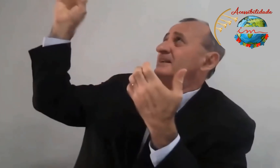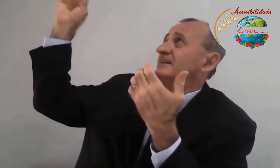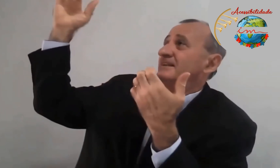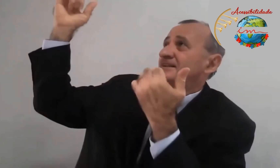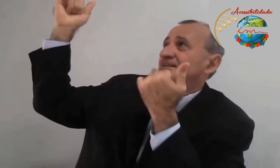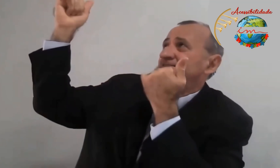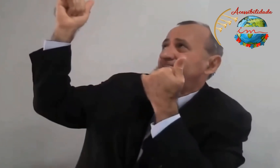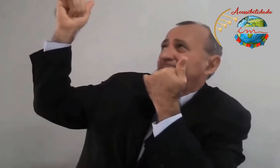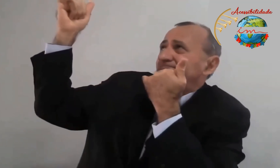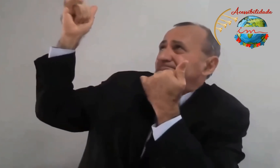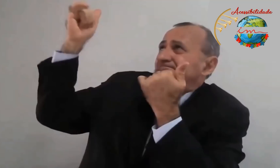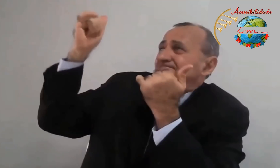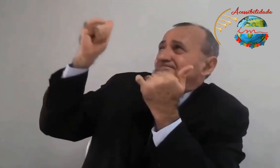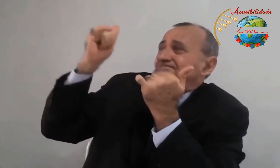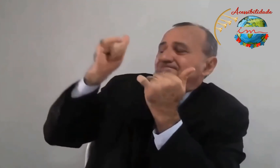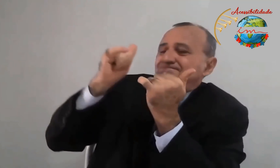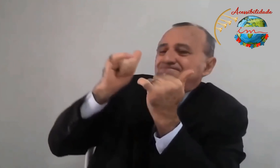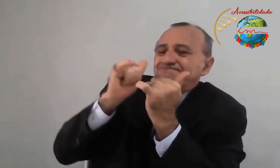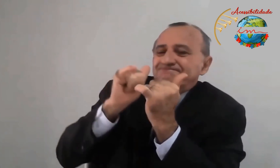para perdoar os meus pecados.